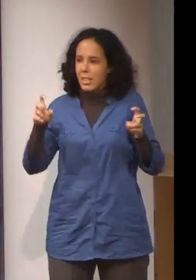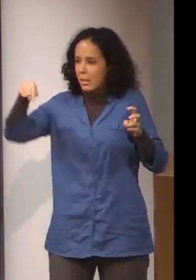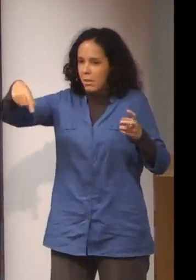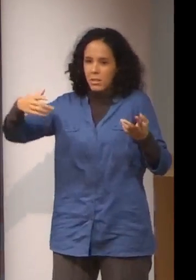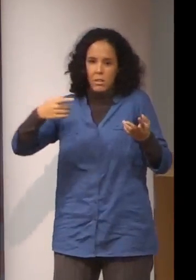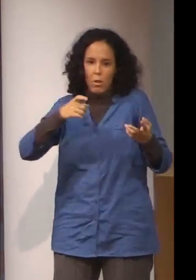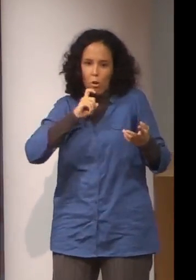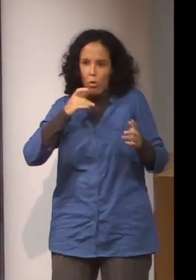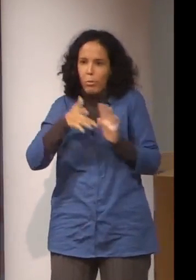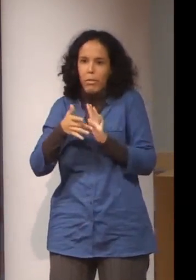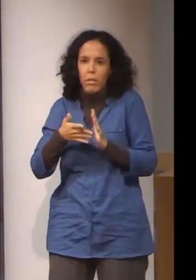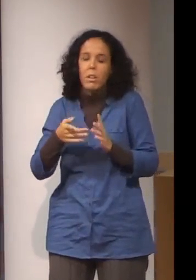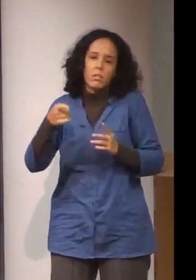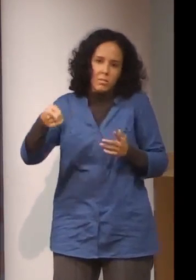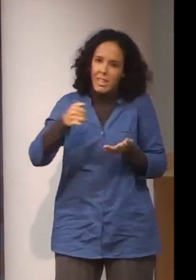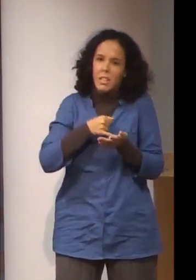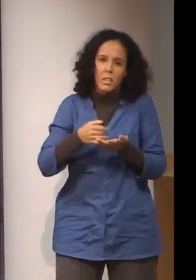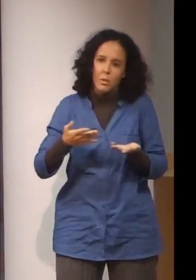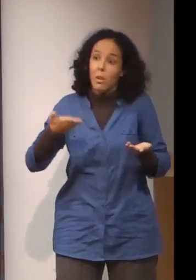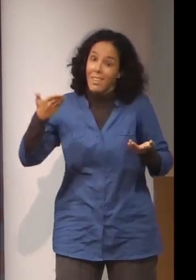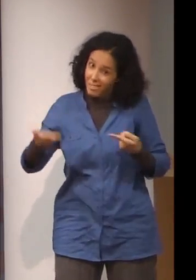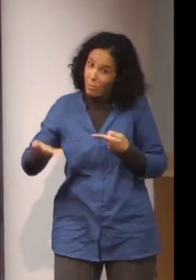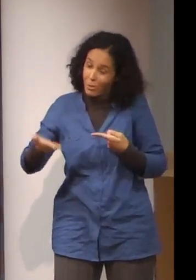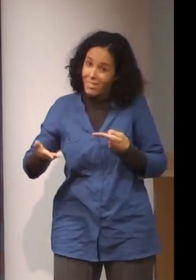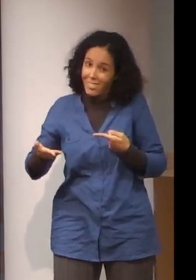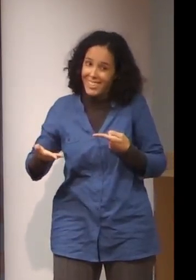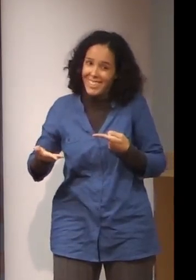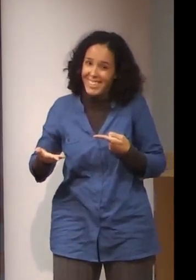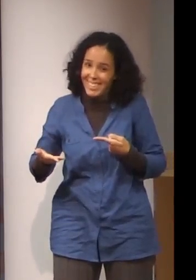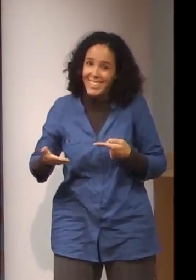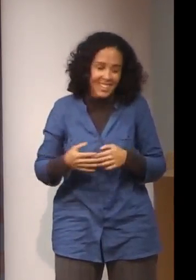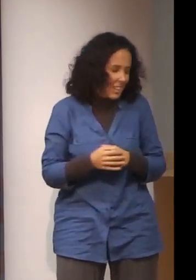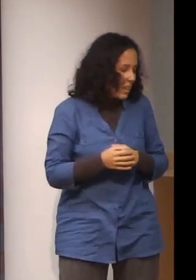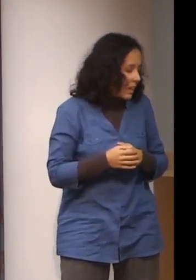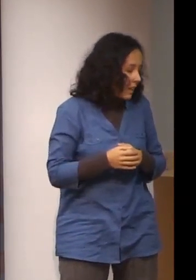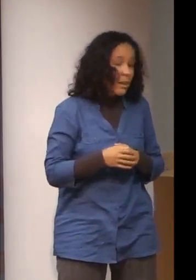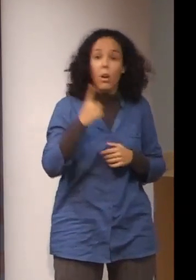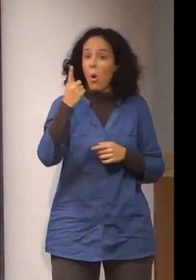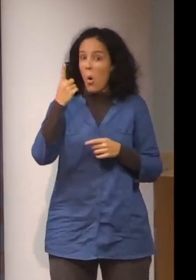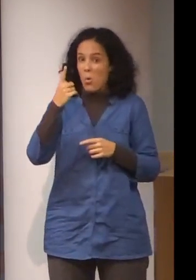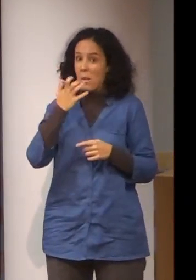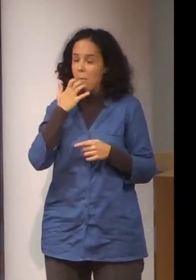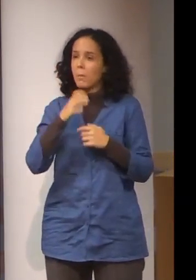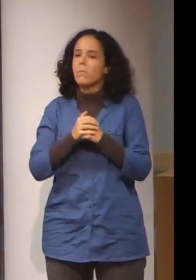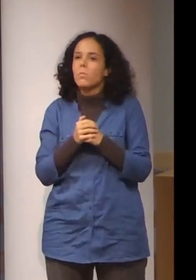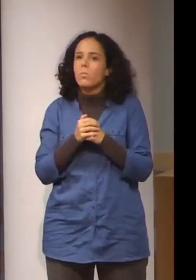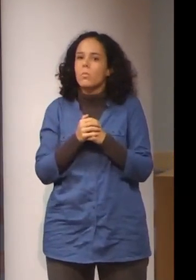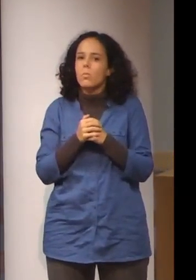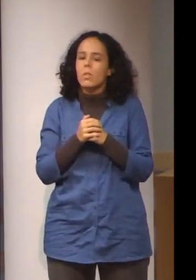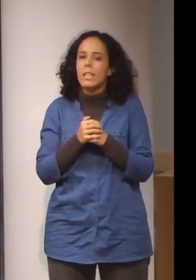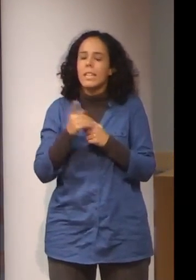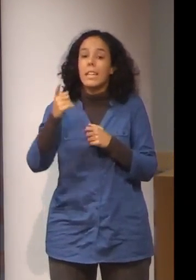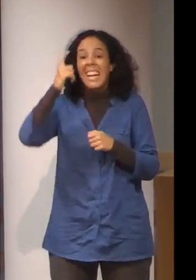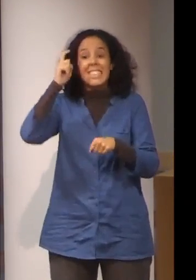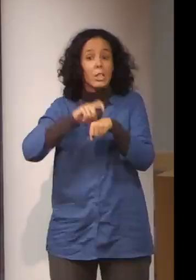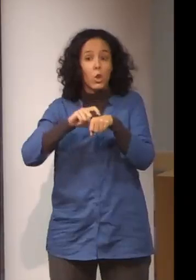Y las investigaciones lo avalan. Por eso considero que esta asignatura es la más importante de todas las que os he mencionado.